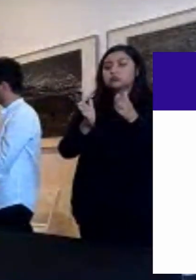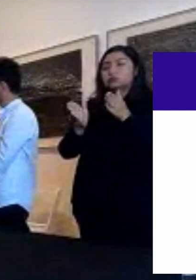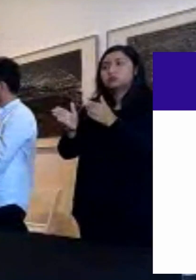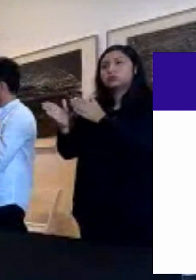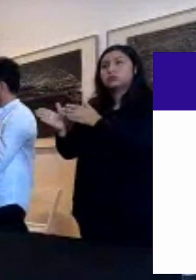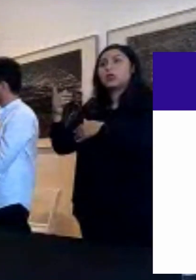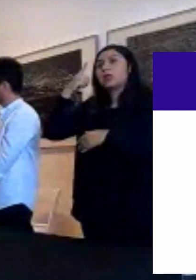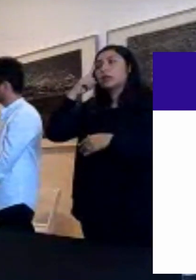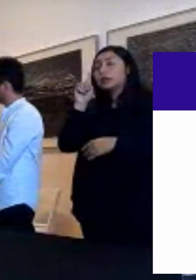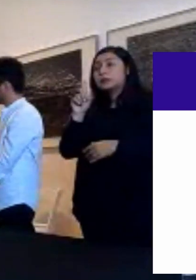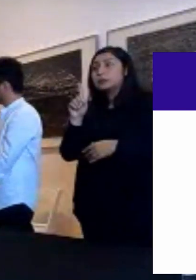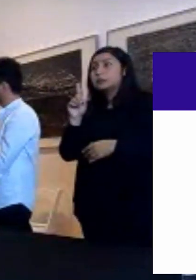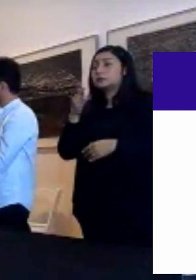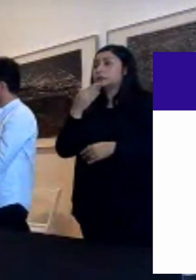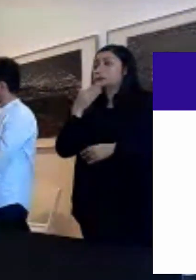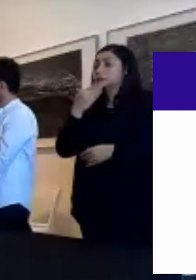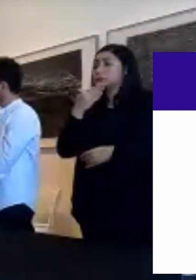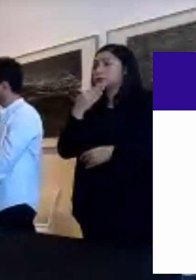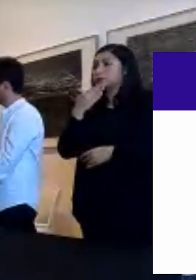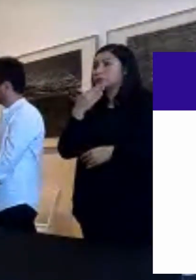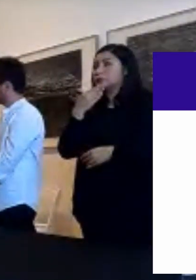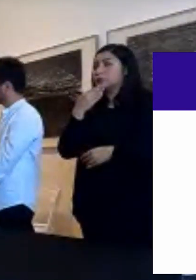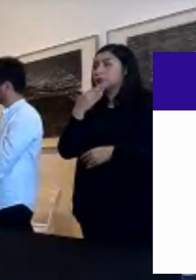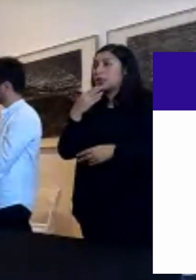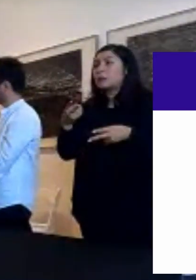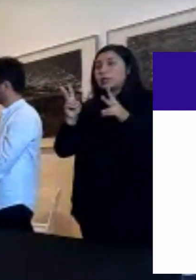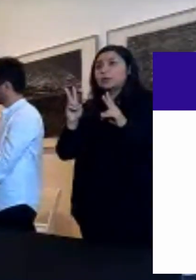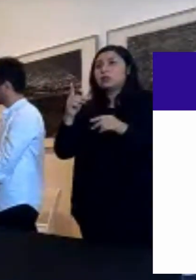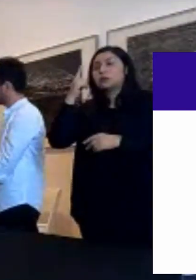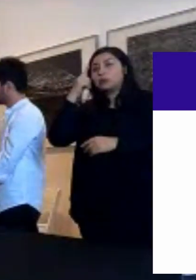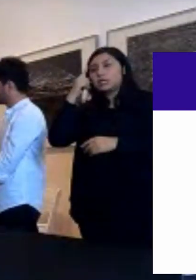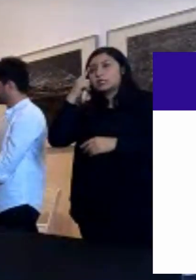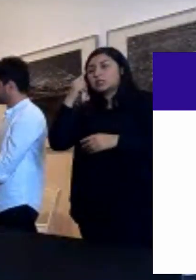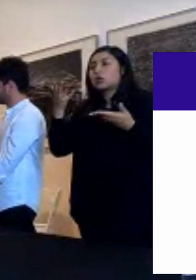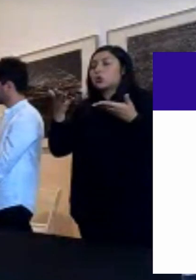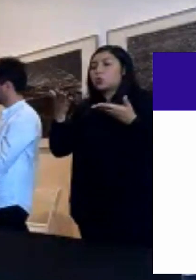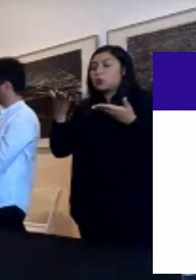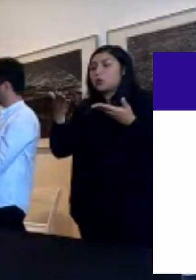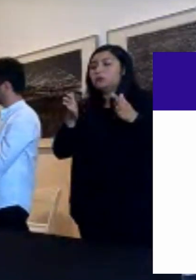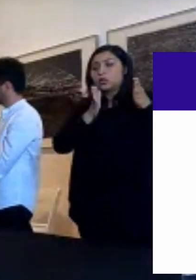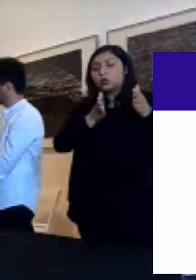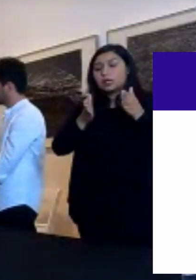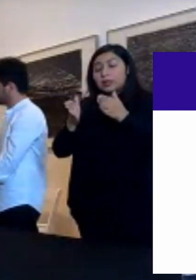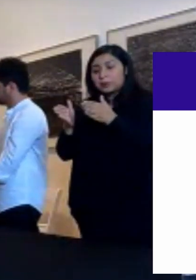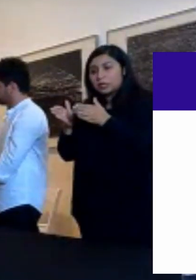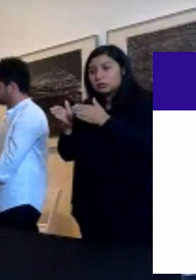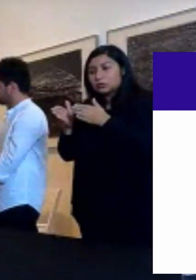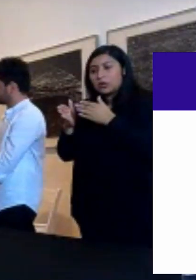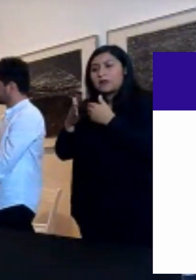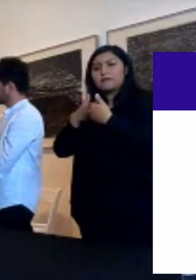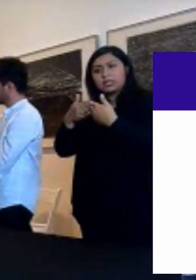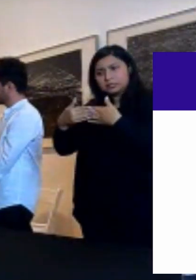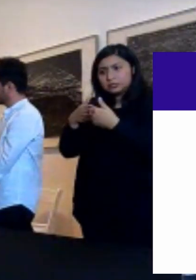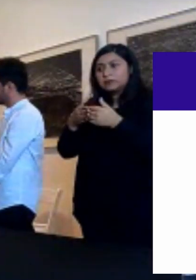eso también nos ha hecho también pensar cómo ese ordenamiento también es flexible a las